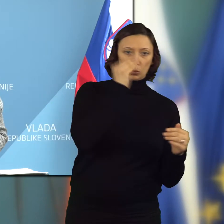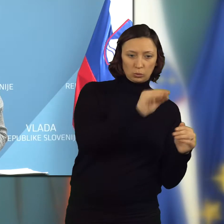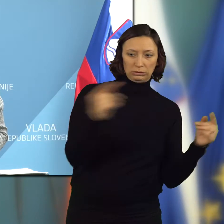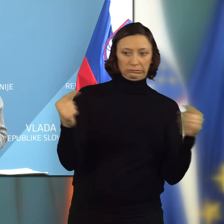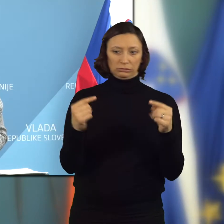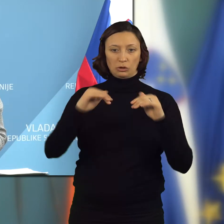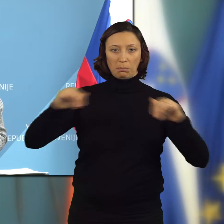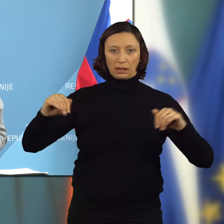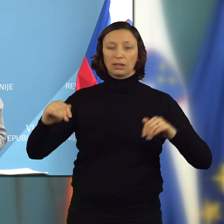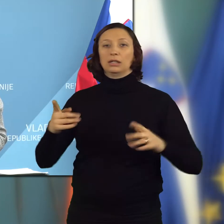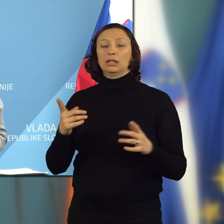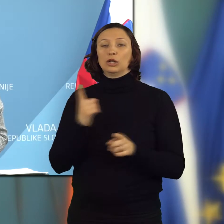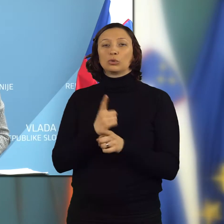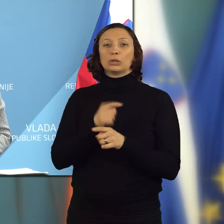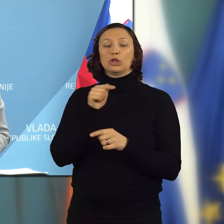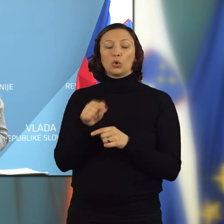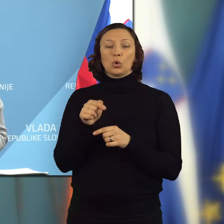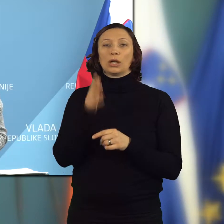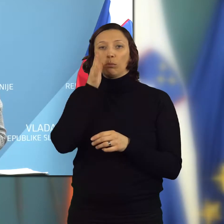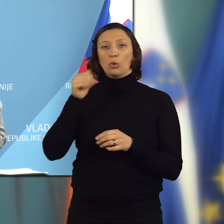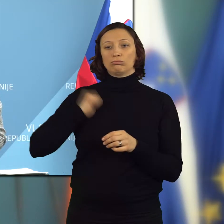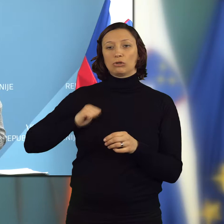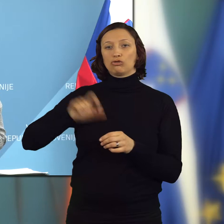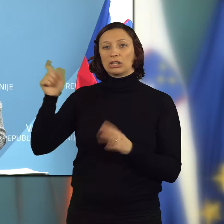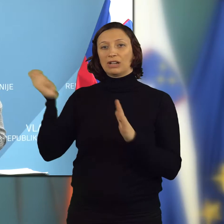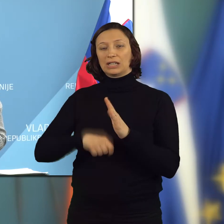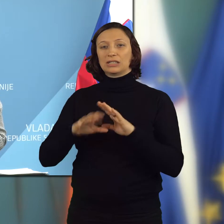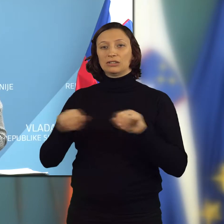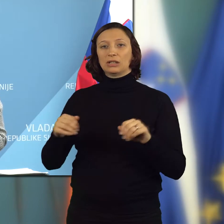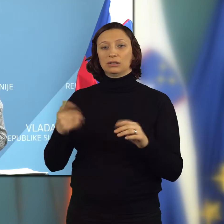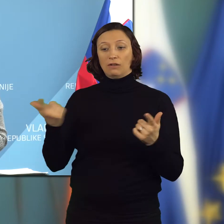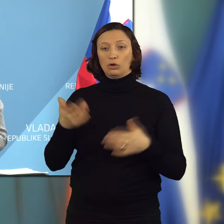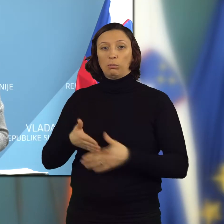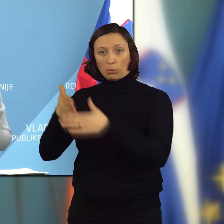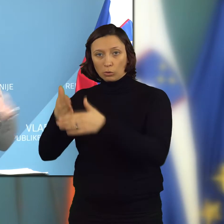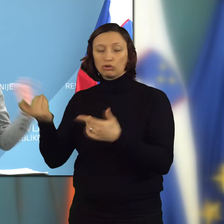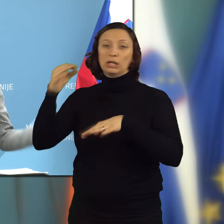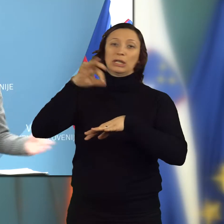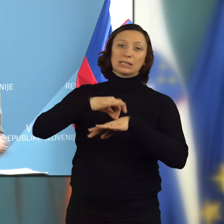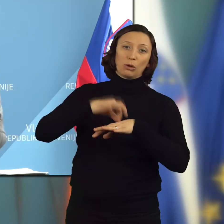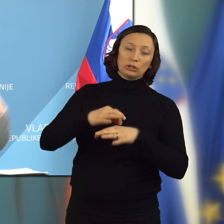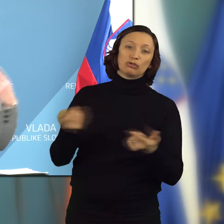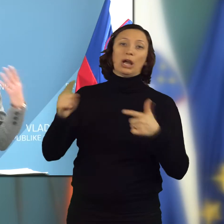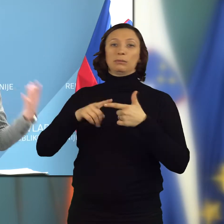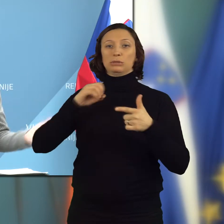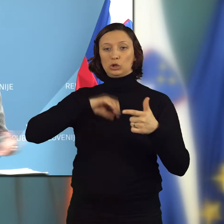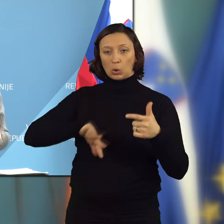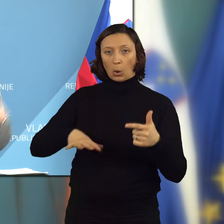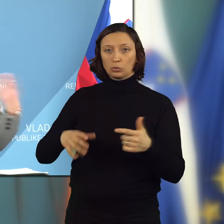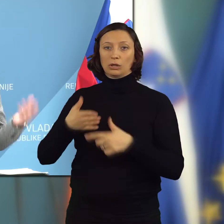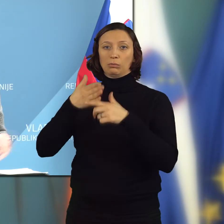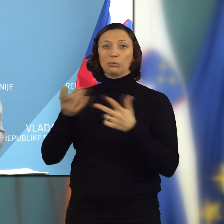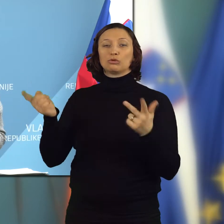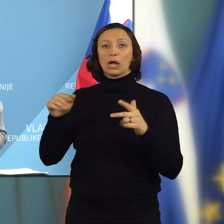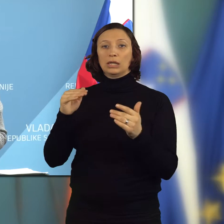osumljenci, tudi to, da bo žrtvam kaznivih dejanj na voljo pomoč, naj si bi to zdravniška,